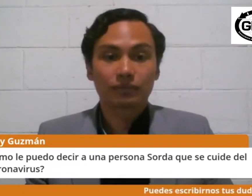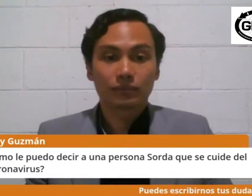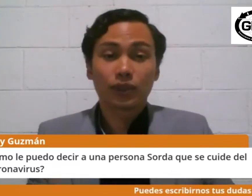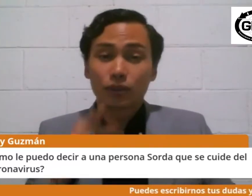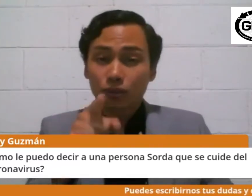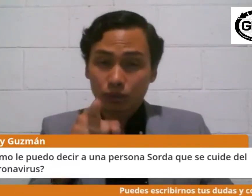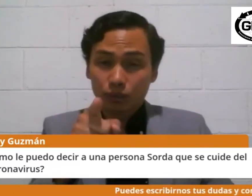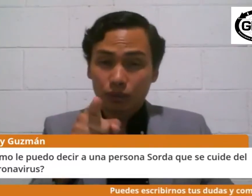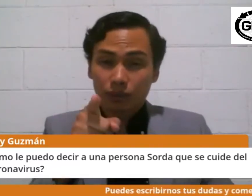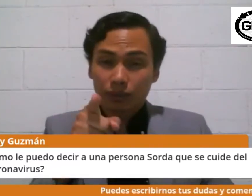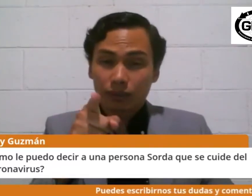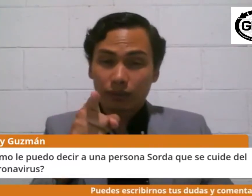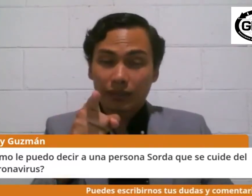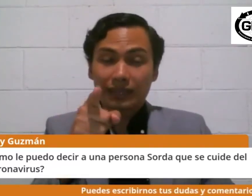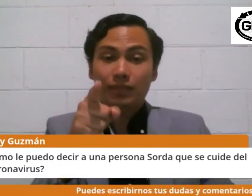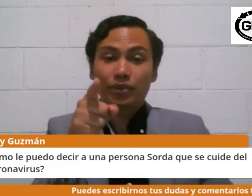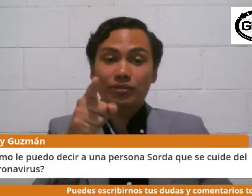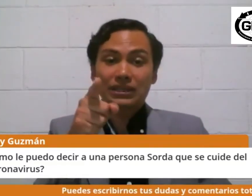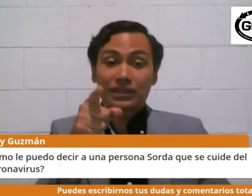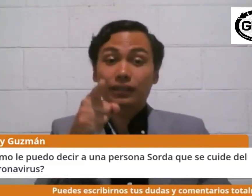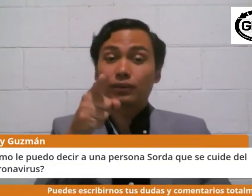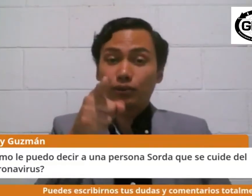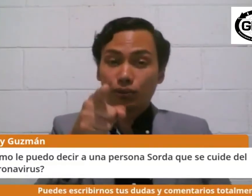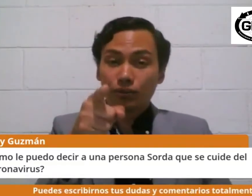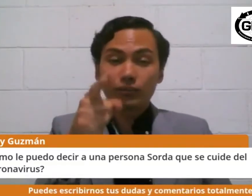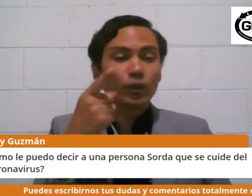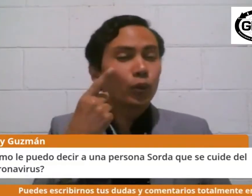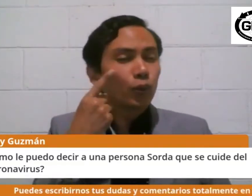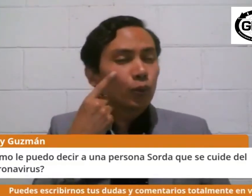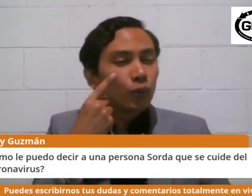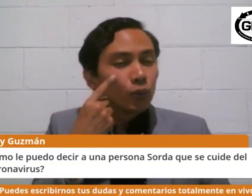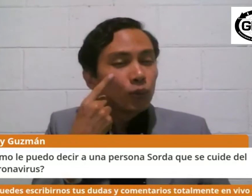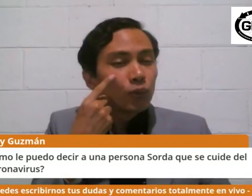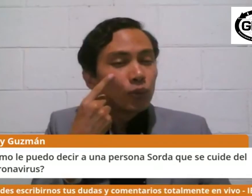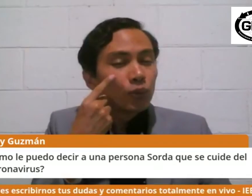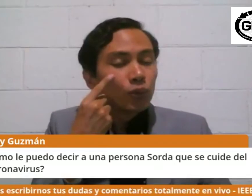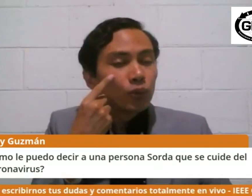Así. Aquí podemos decir tú,